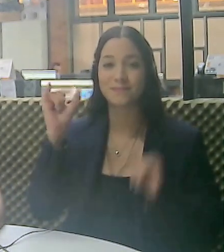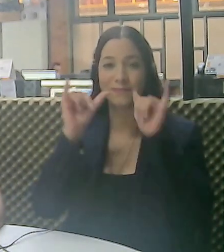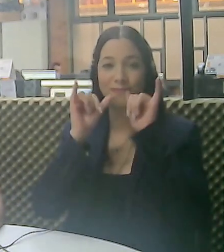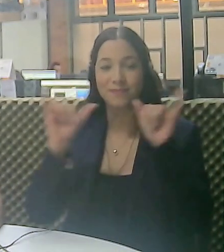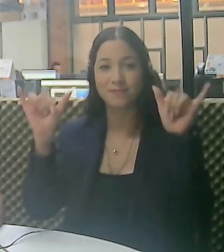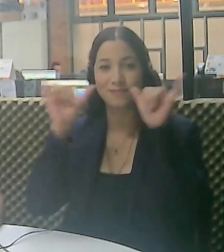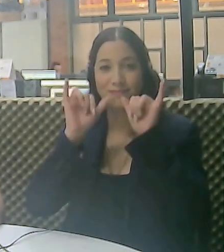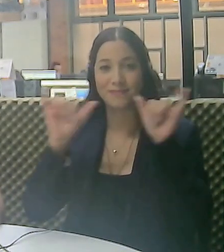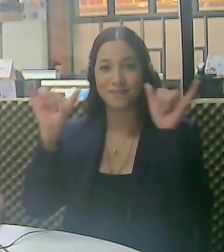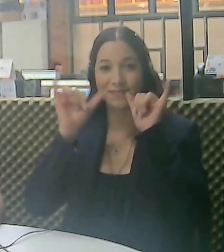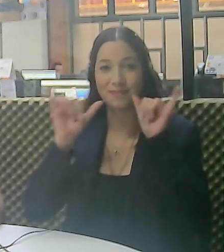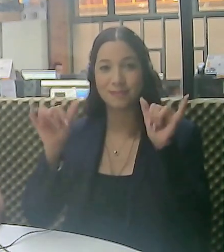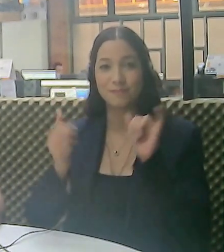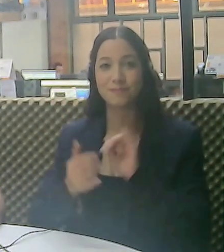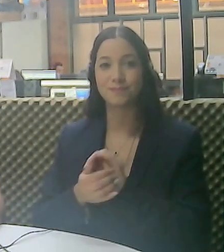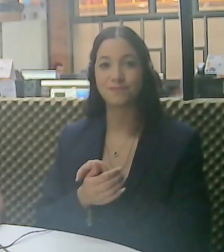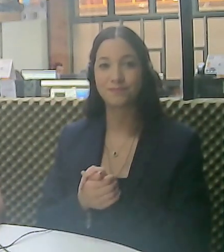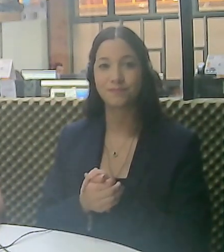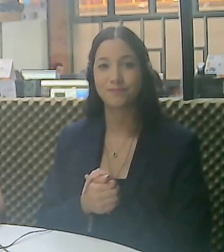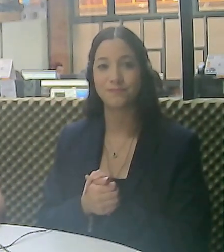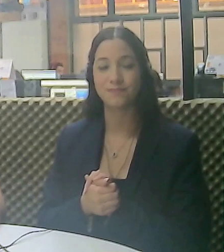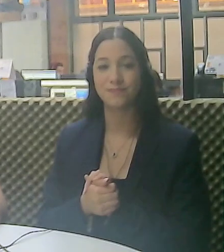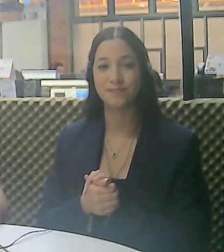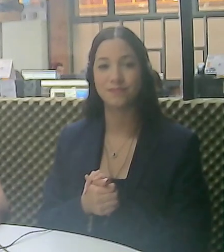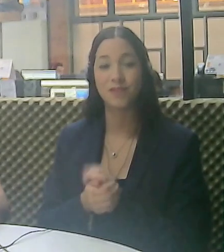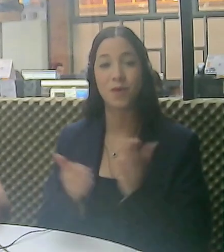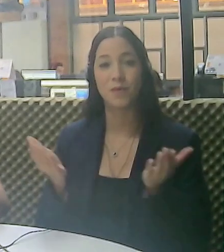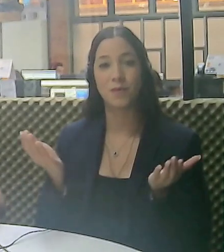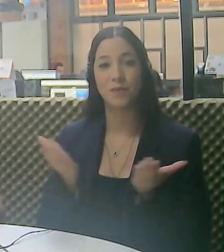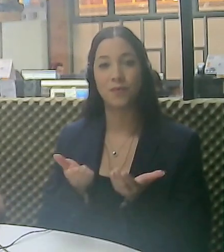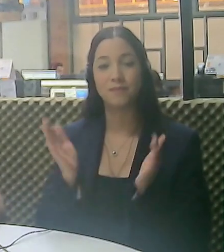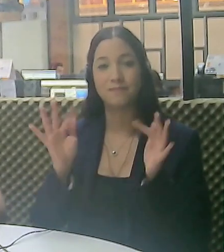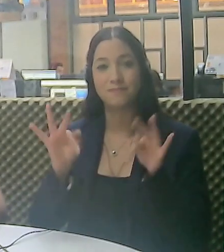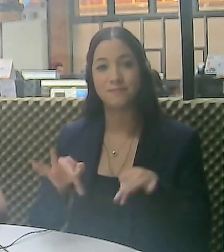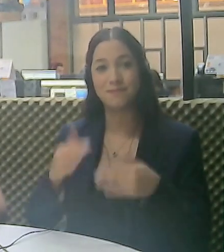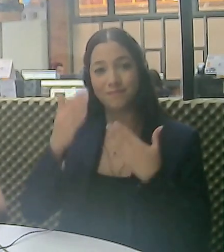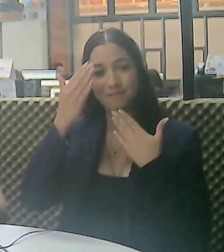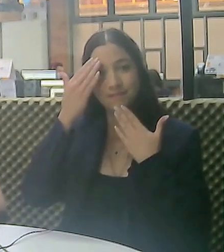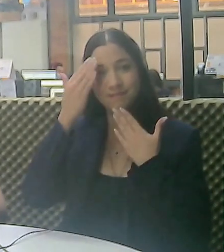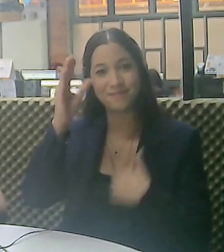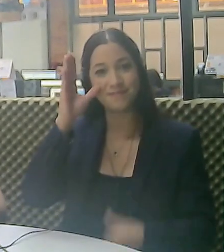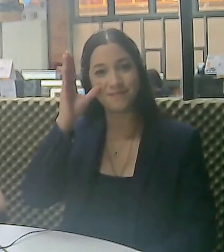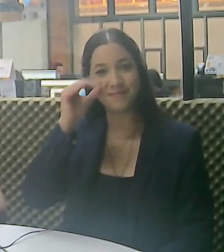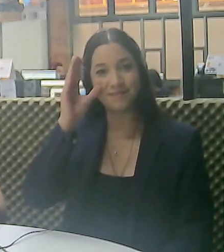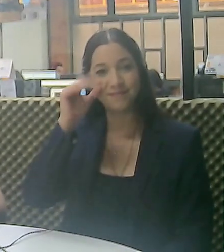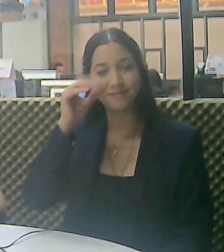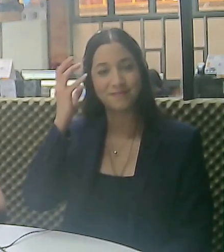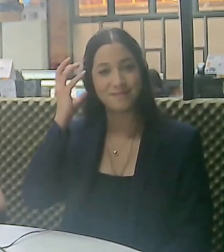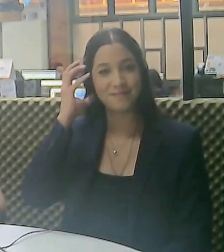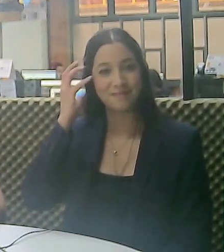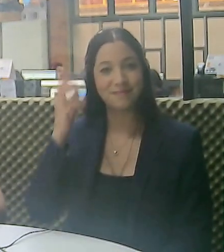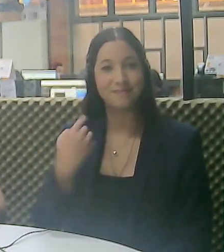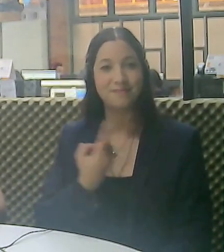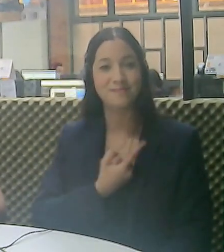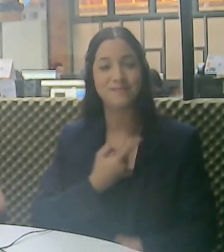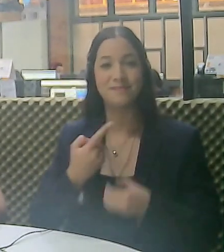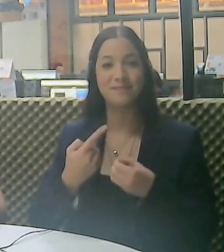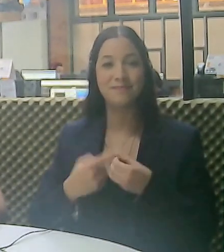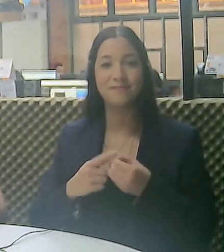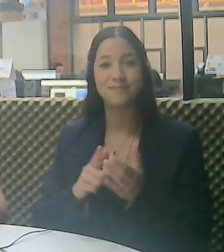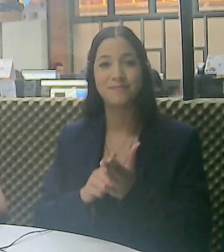Giro de notícias. E a edição de hoje fica por aqui. Obrigado pela sua audiência, Rádio Nossa